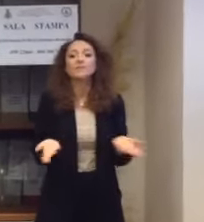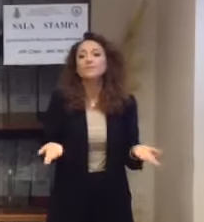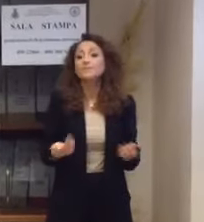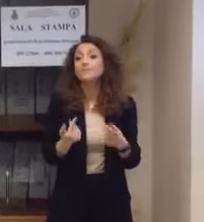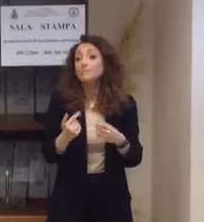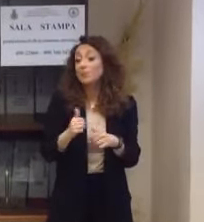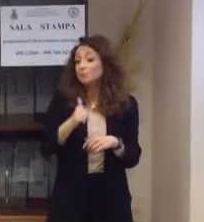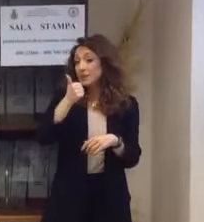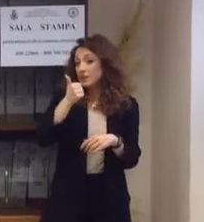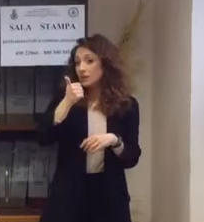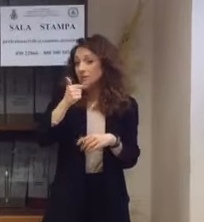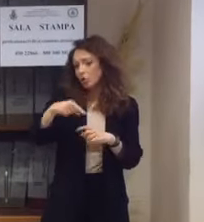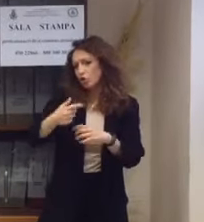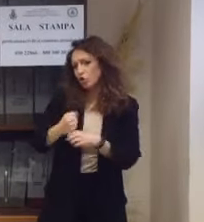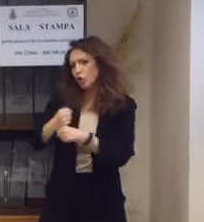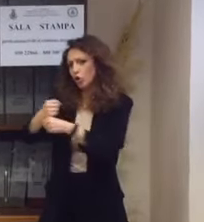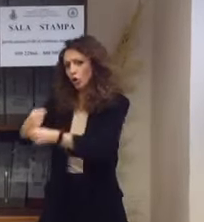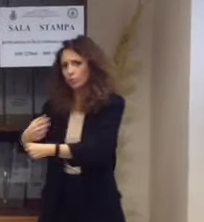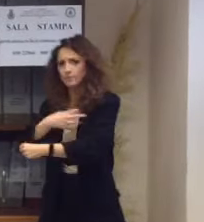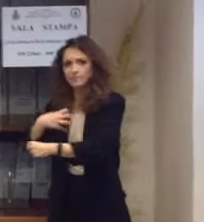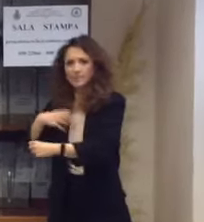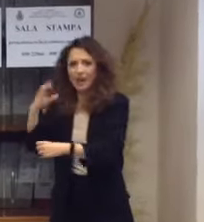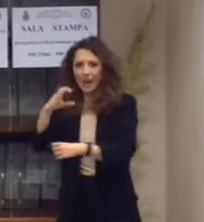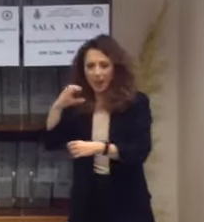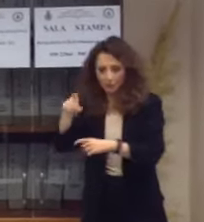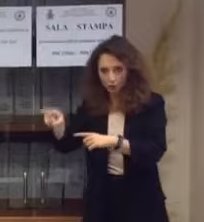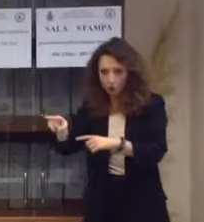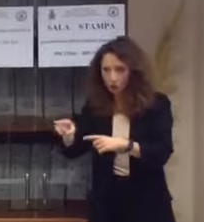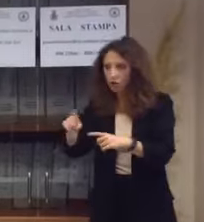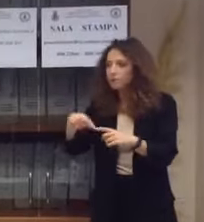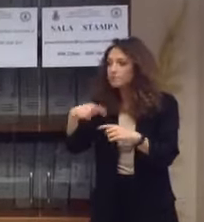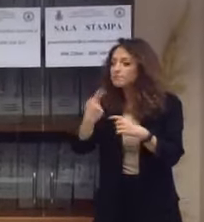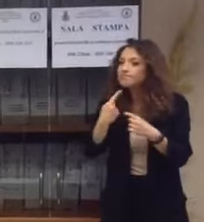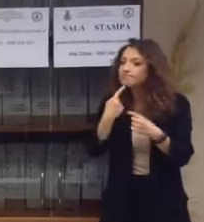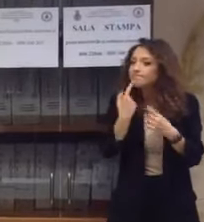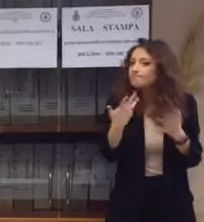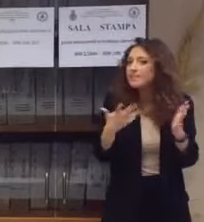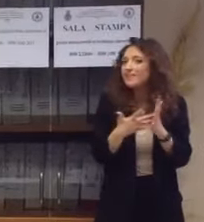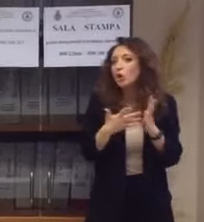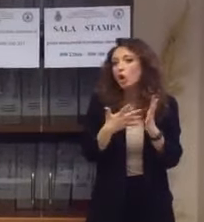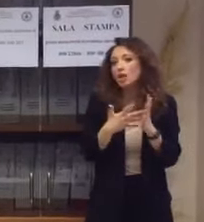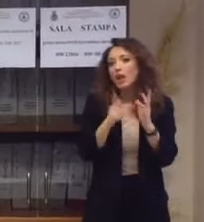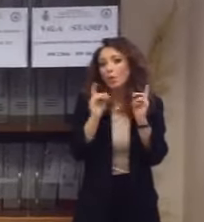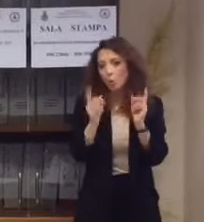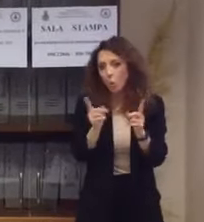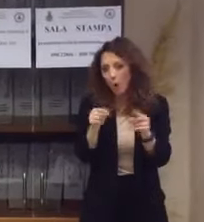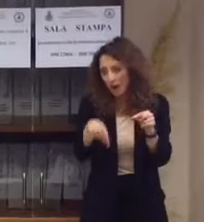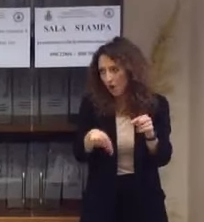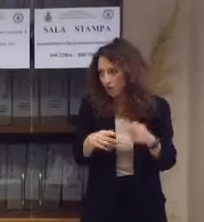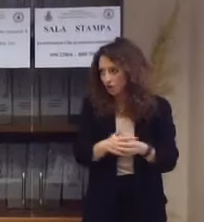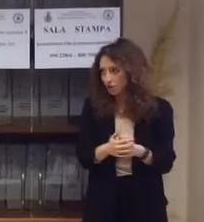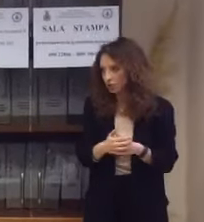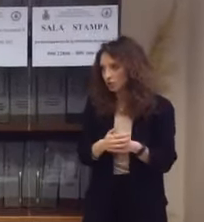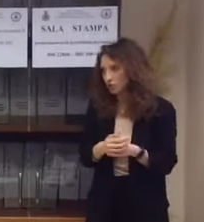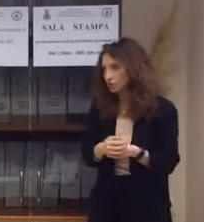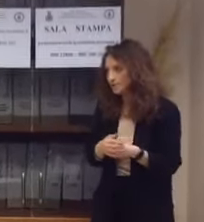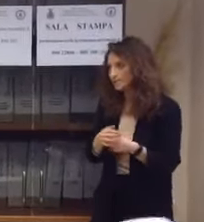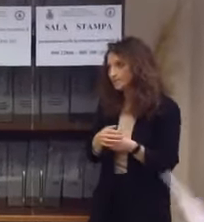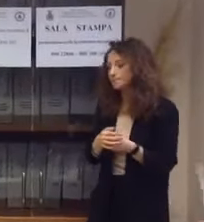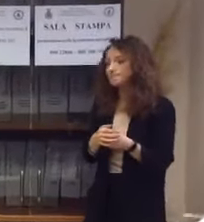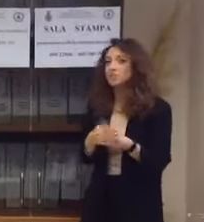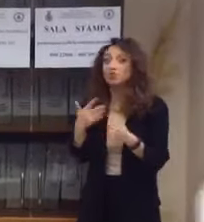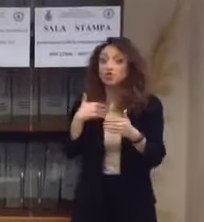parola ora anche all'assessore Calafiore, che così ci dirà le criticità che si sono verificate oggi, tanto le